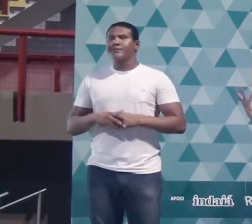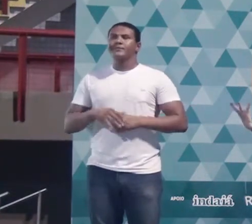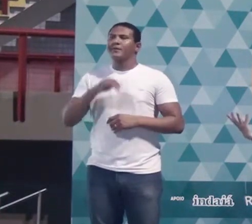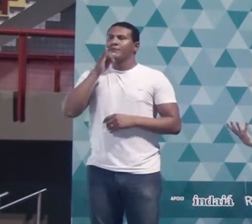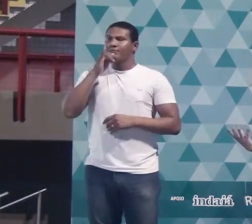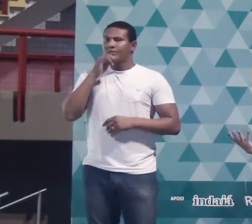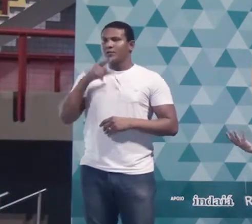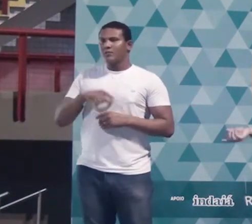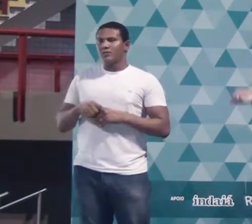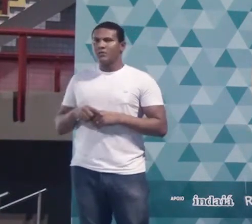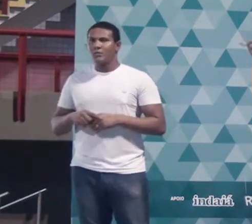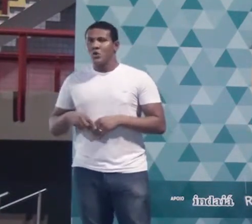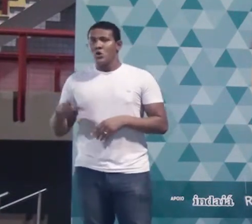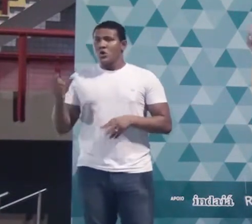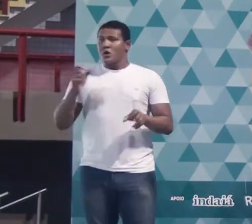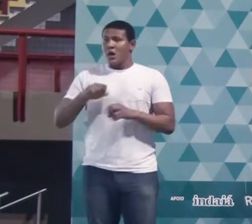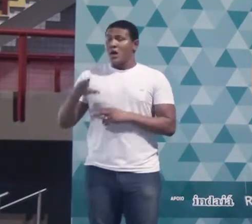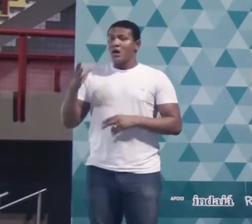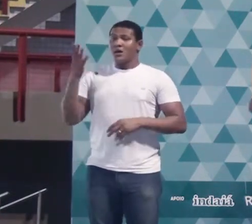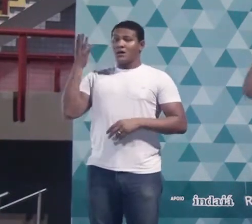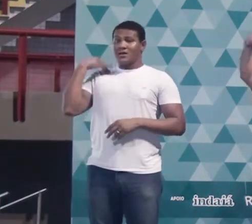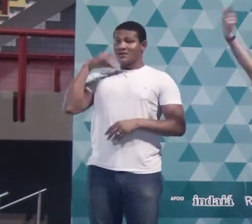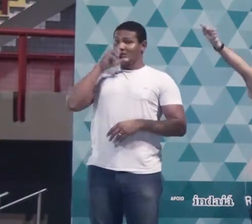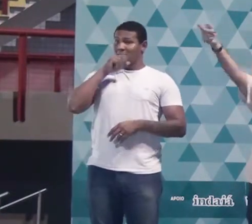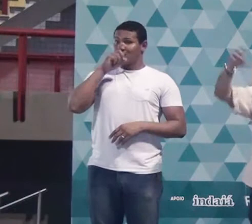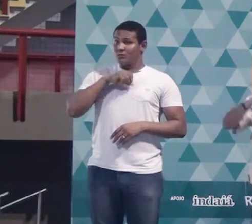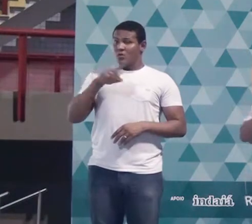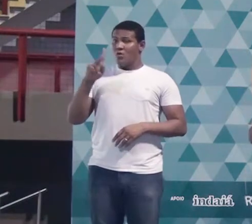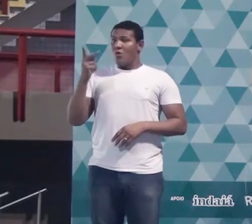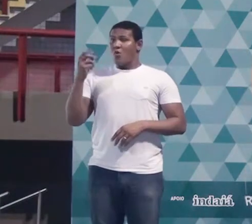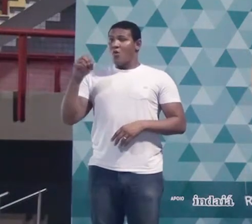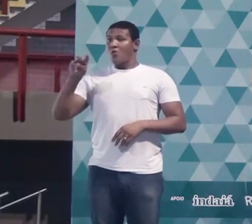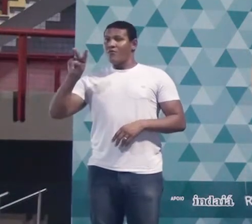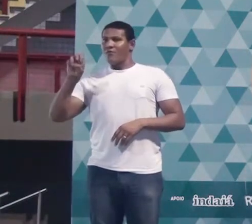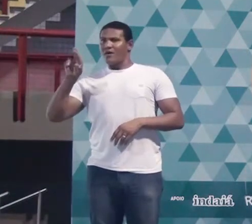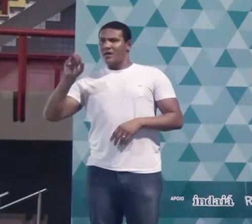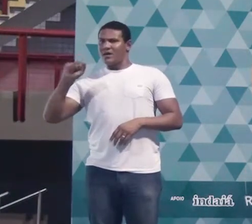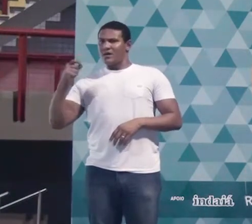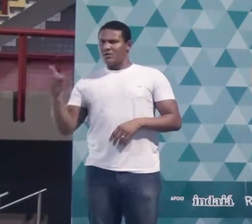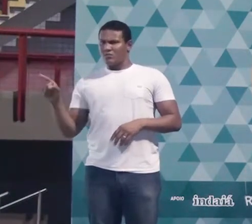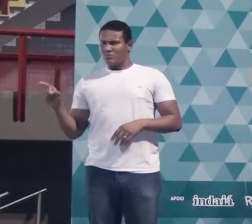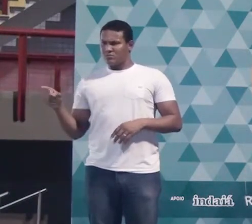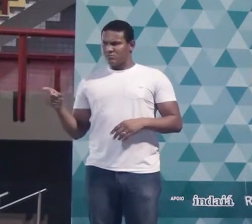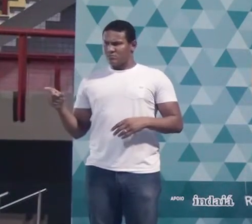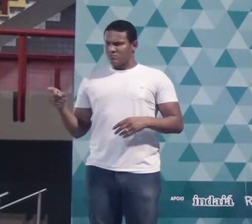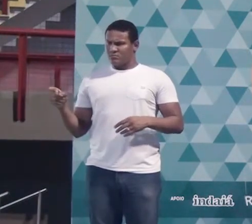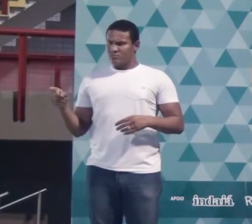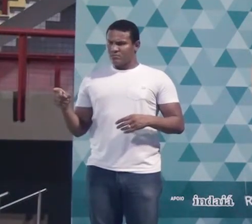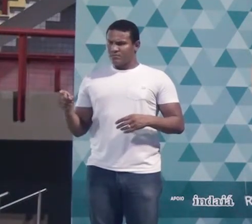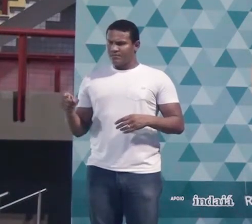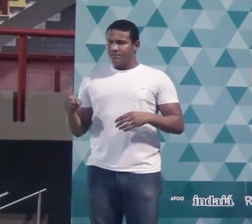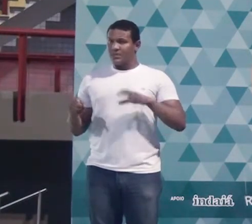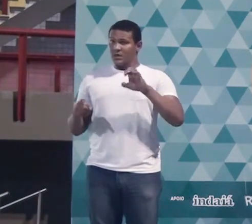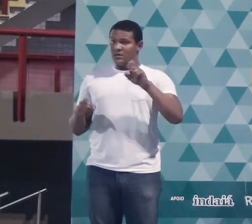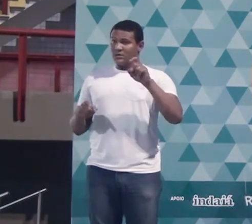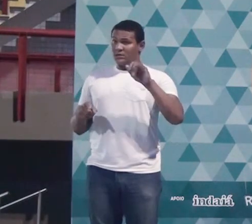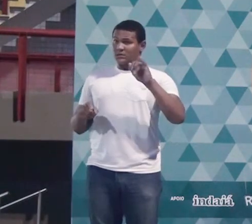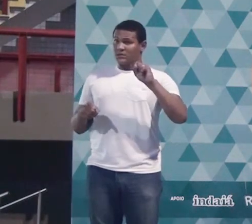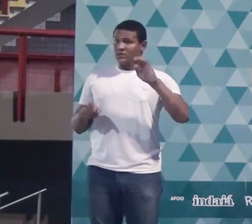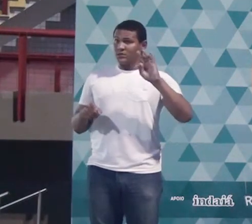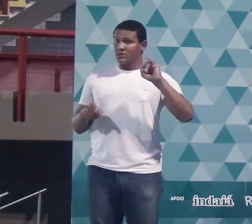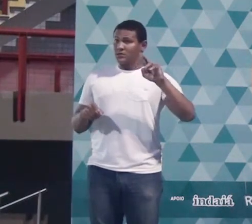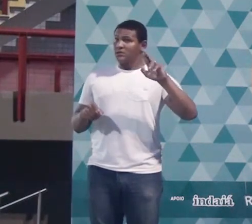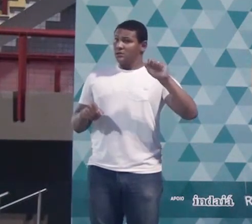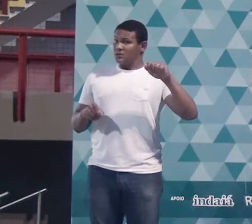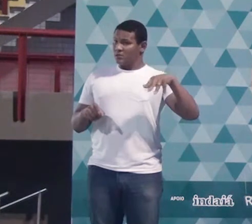houveram acidentes. Troca pelo verbo existir. Existiram acidentes. Dá certo? Dá. Então o verbo